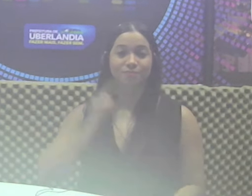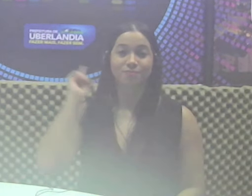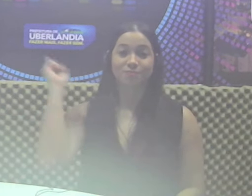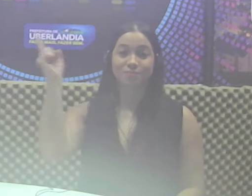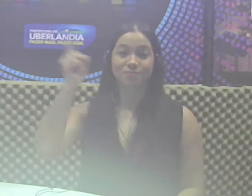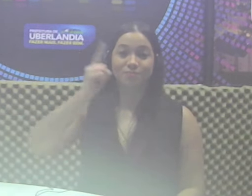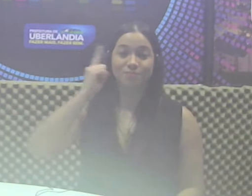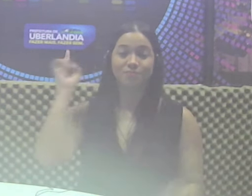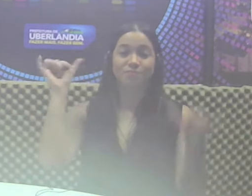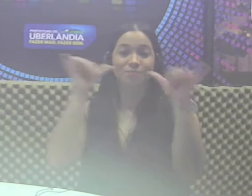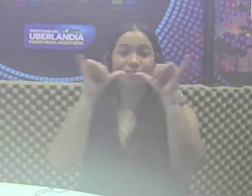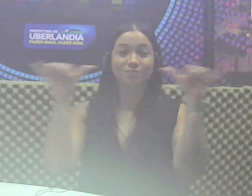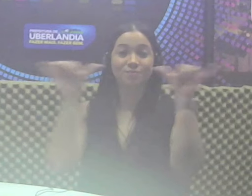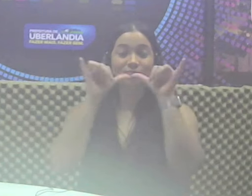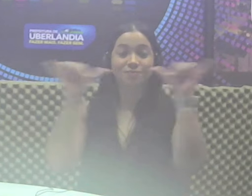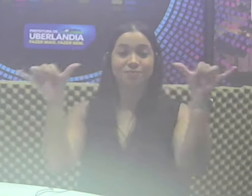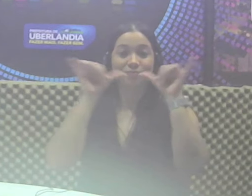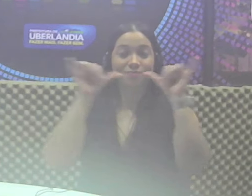Giro de